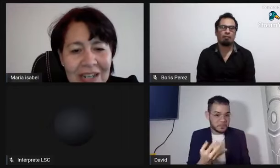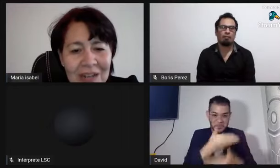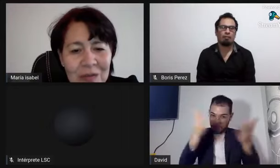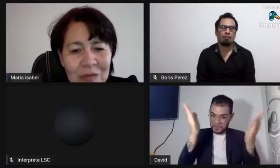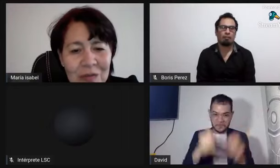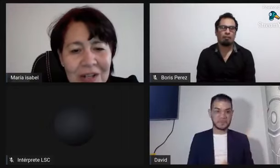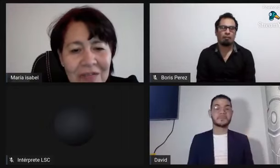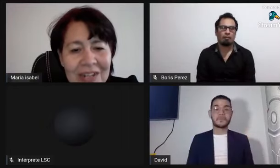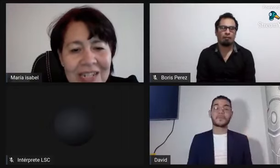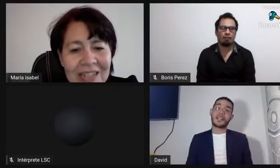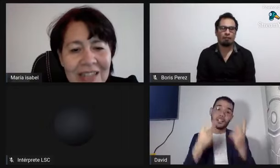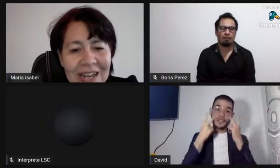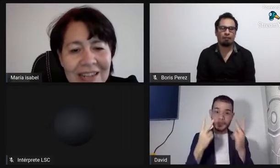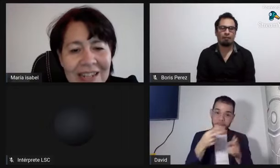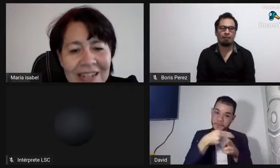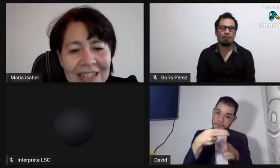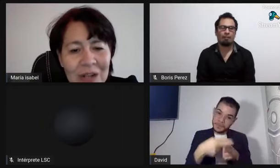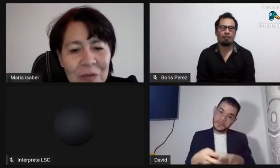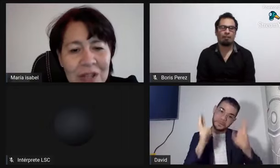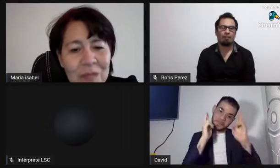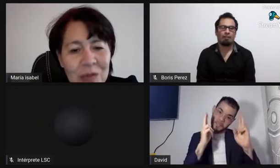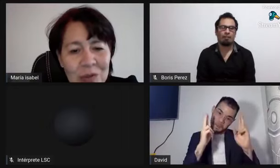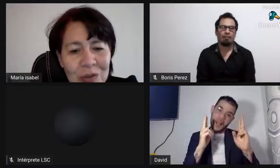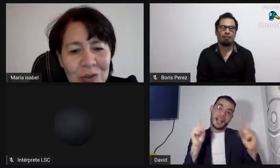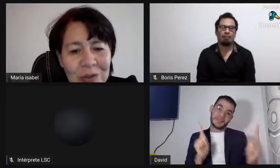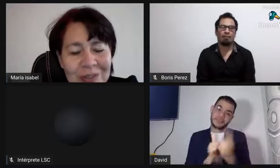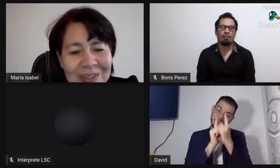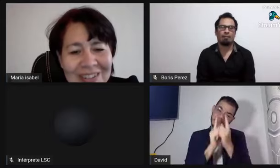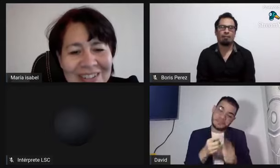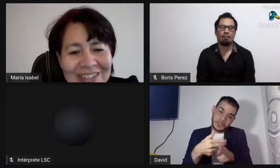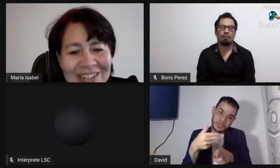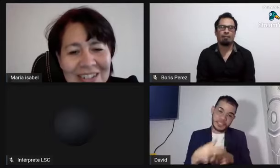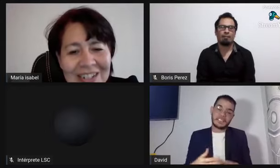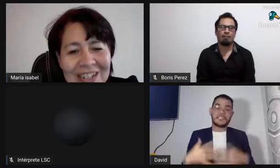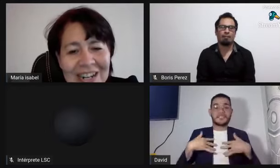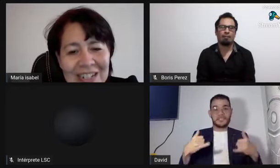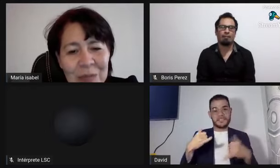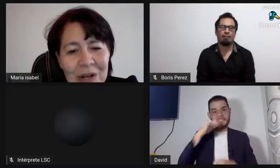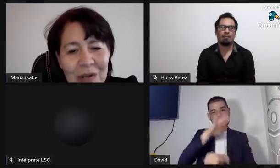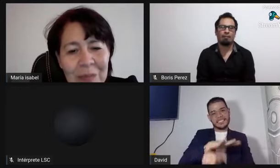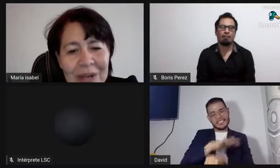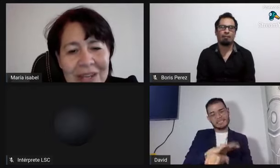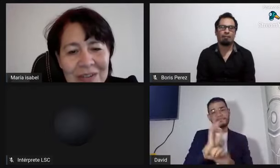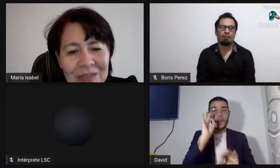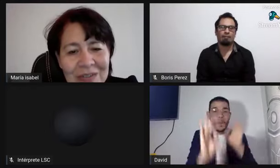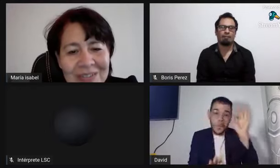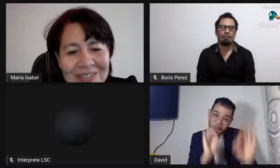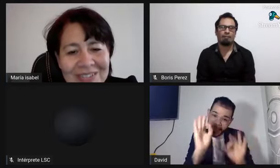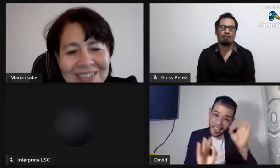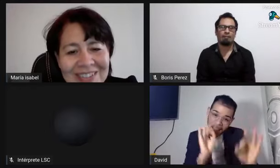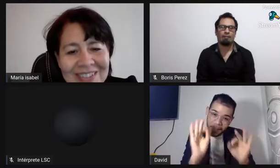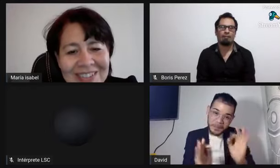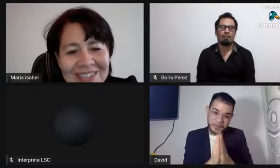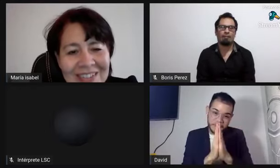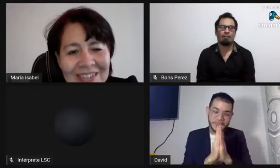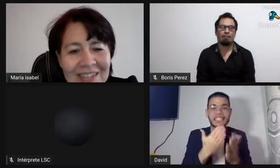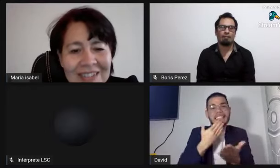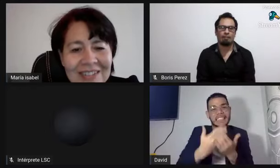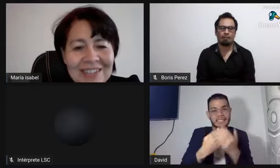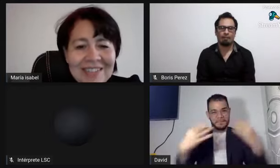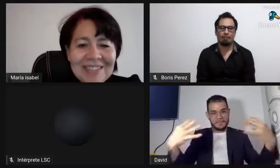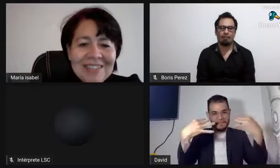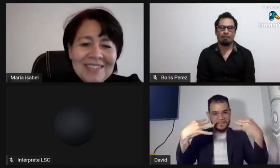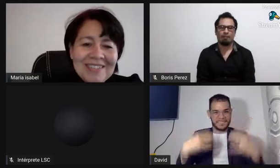Que tengan una feliz tarde, que se cuiden mucho y gracias por acompañarnos.